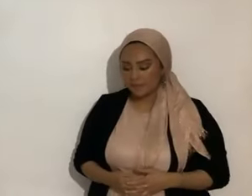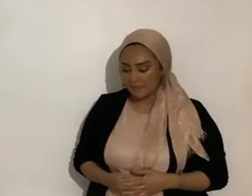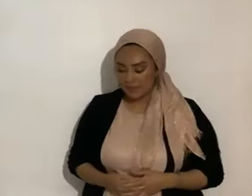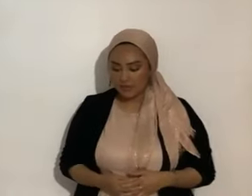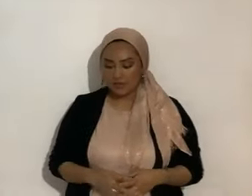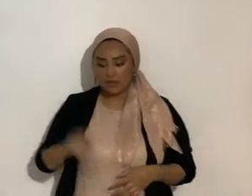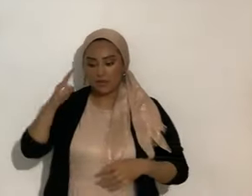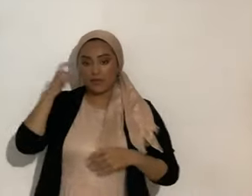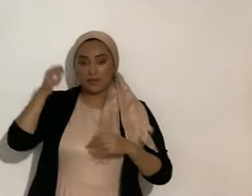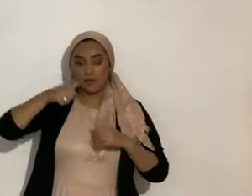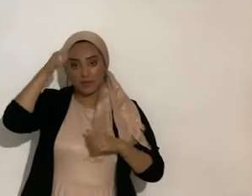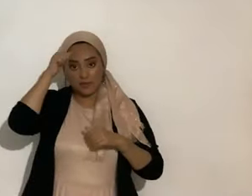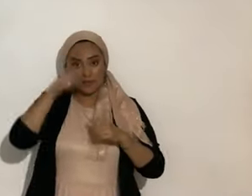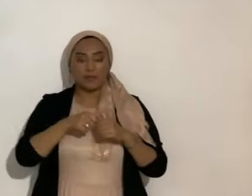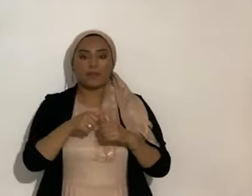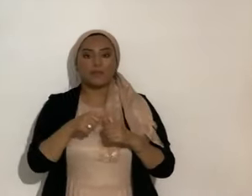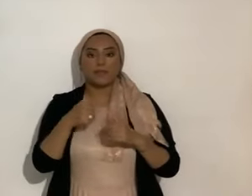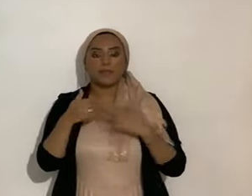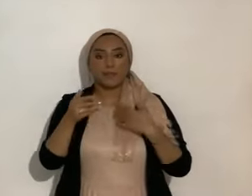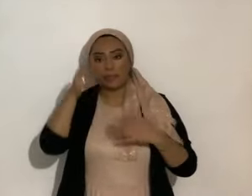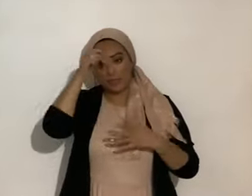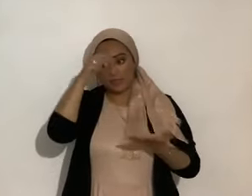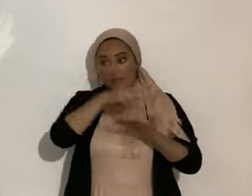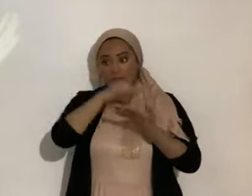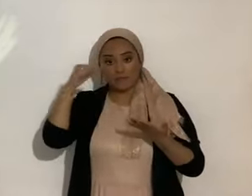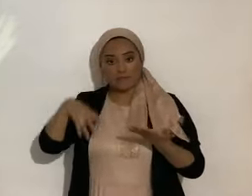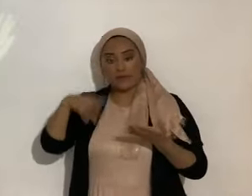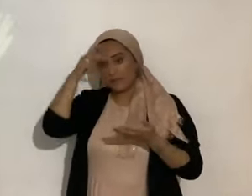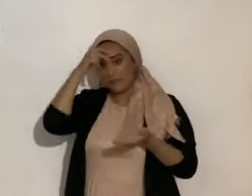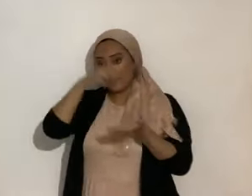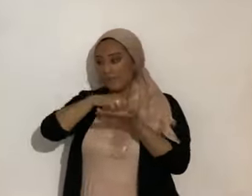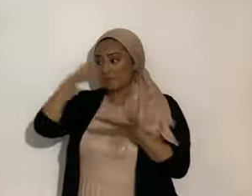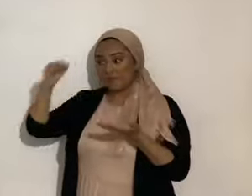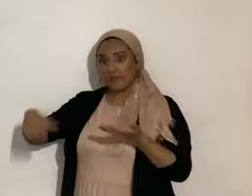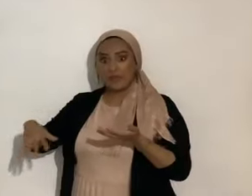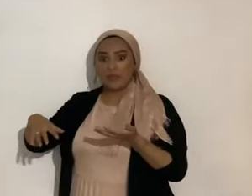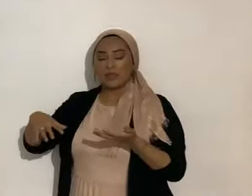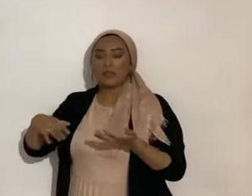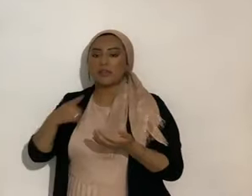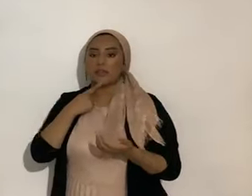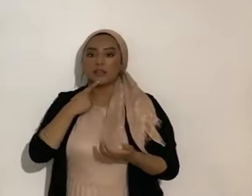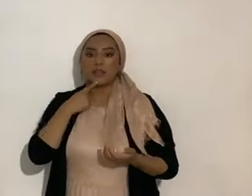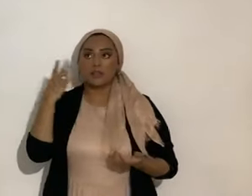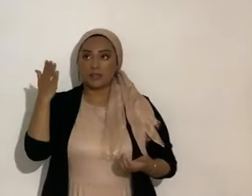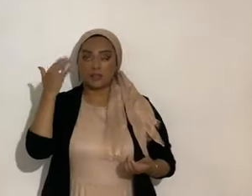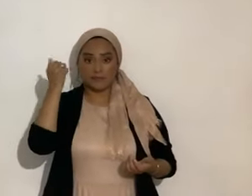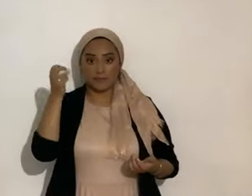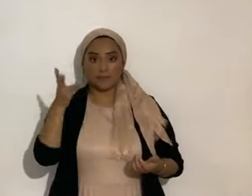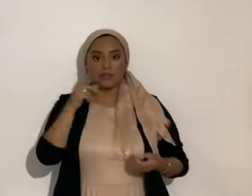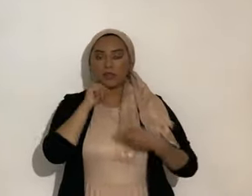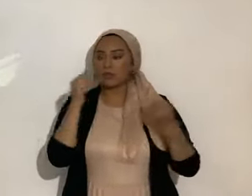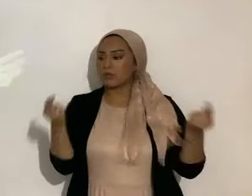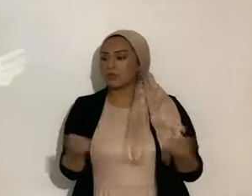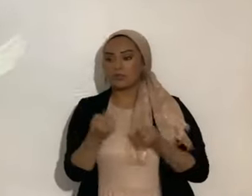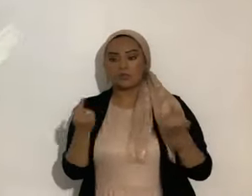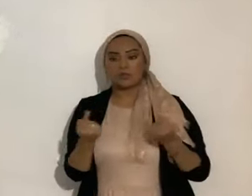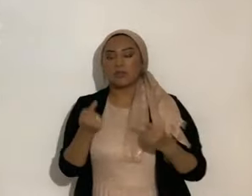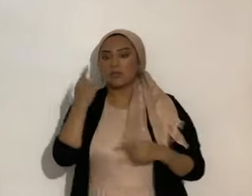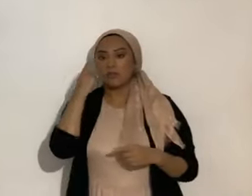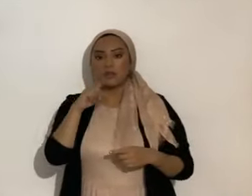Porque recuerden, aunque sean liberados de demonios y los demonios se vayan, ¿sí? Lo dice Yahshua, no peques para que